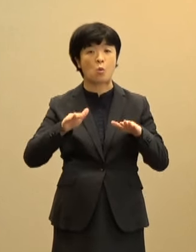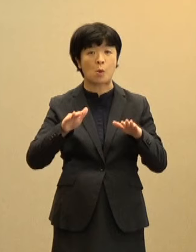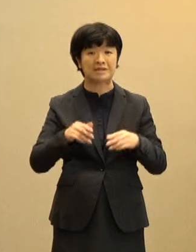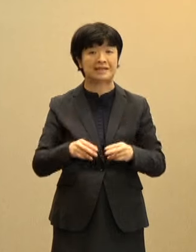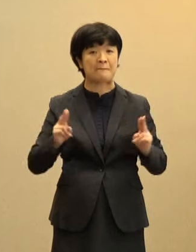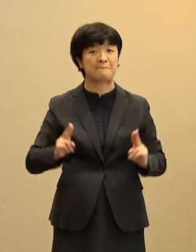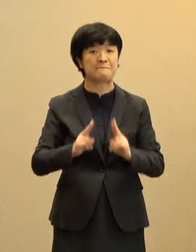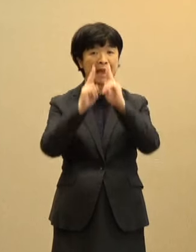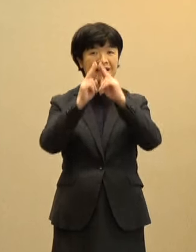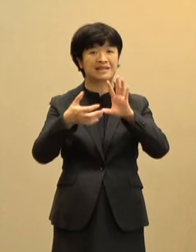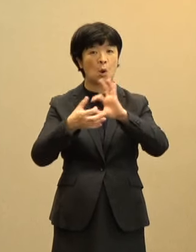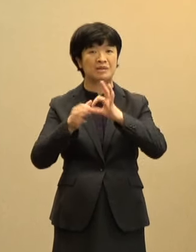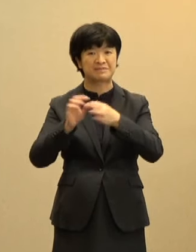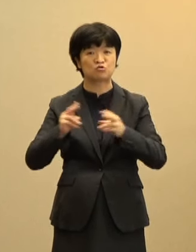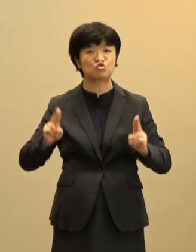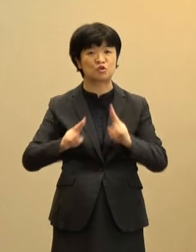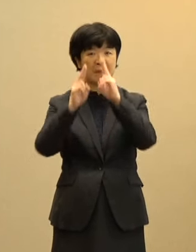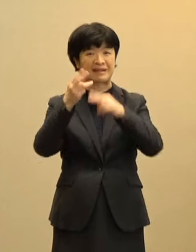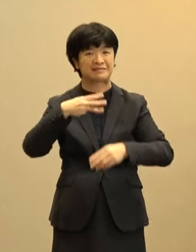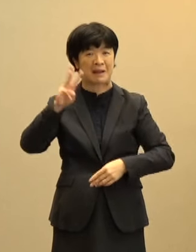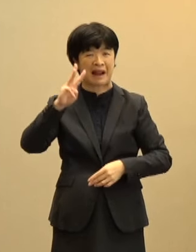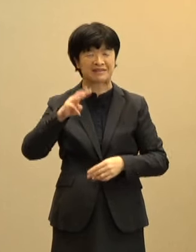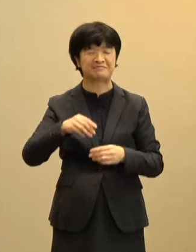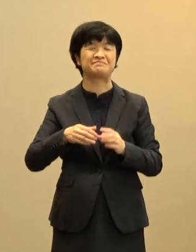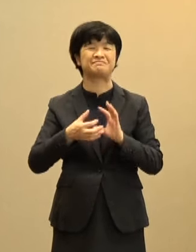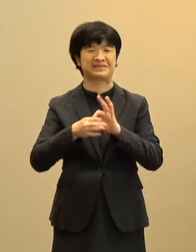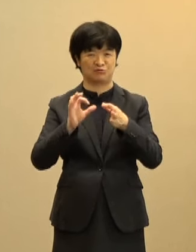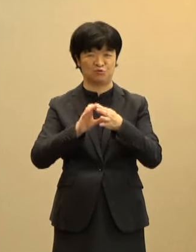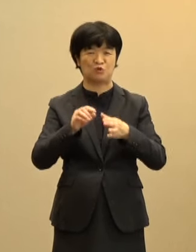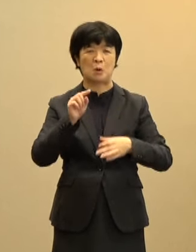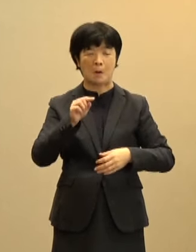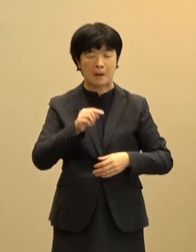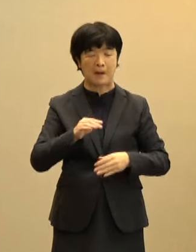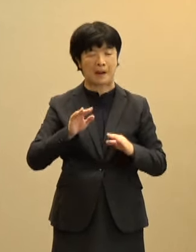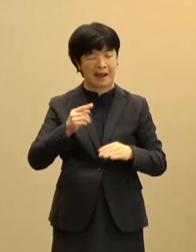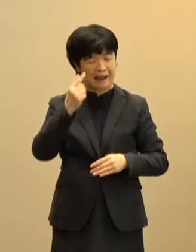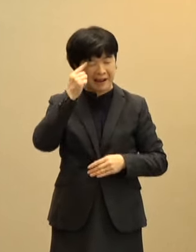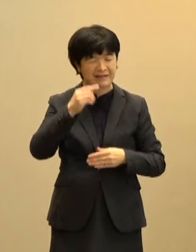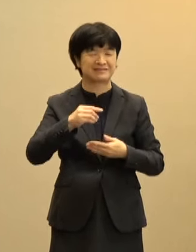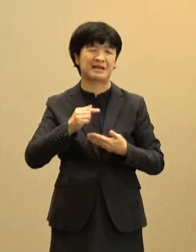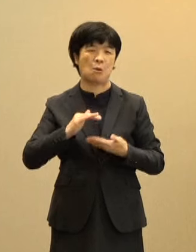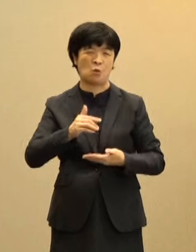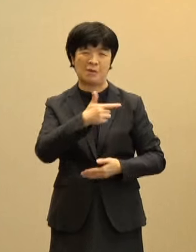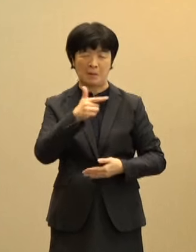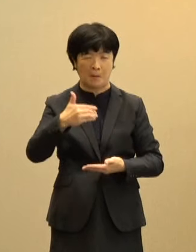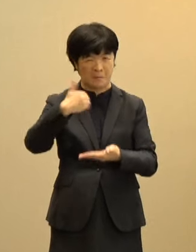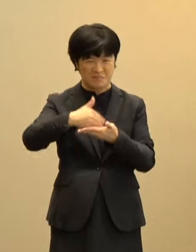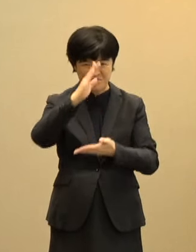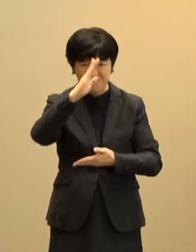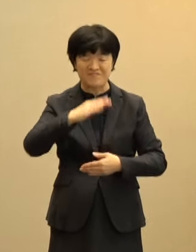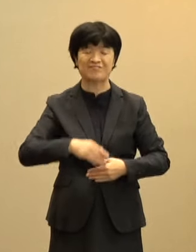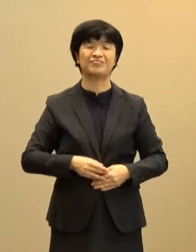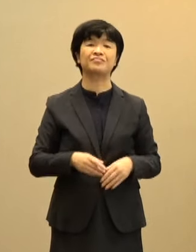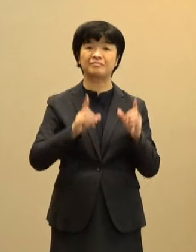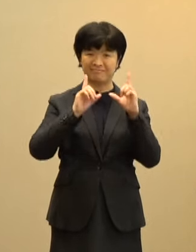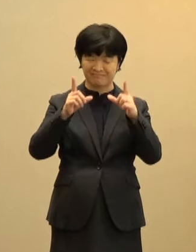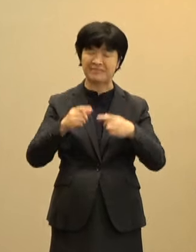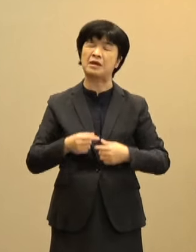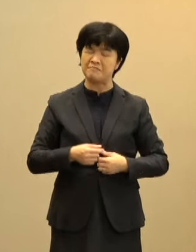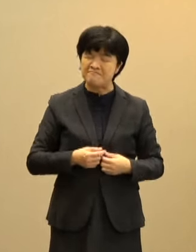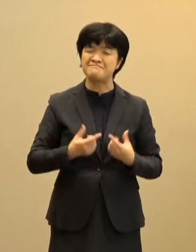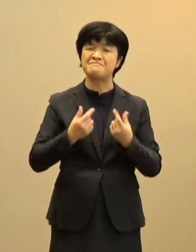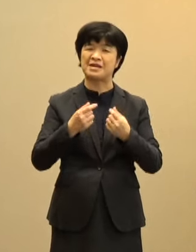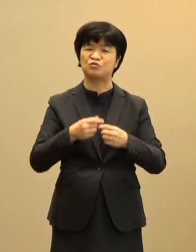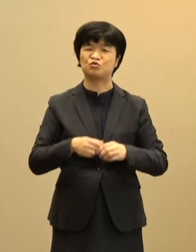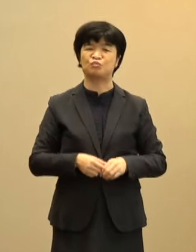全体を通じて知事が感じたこと、あるいは今後に出していきたいことを改めてお伺いしたいです ね。そうですね、まずやっぱりオリン